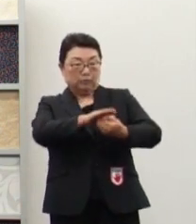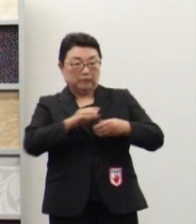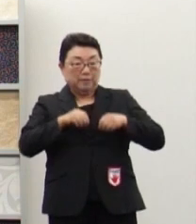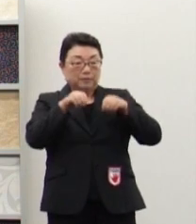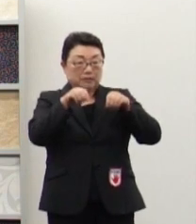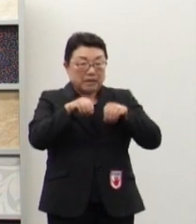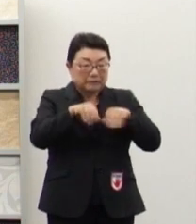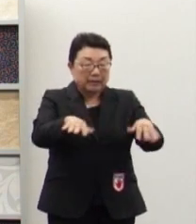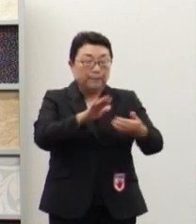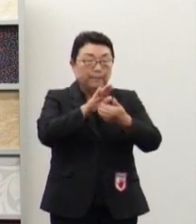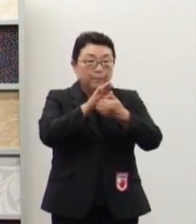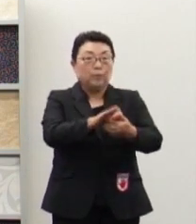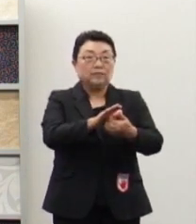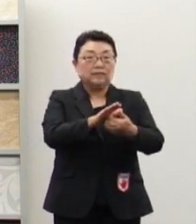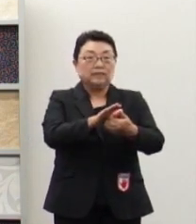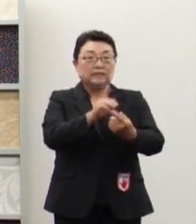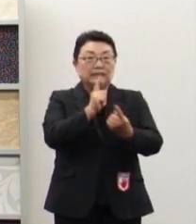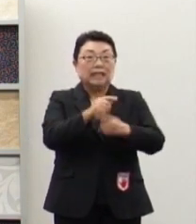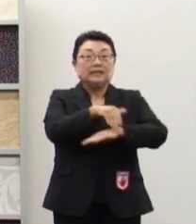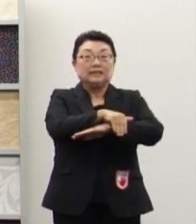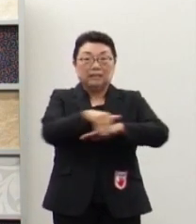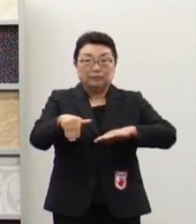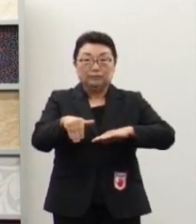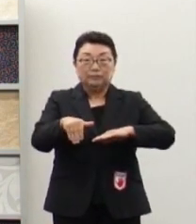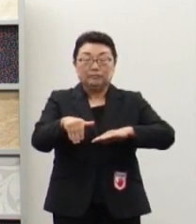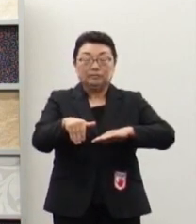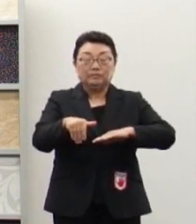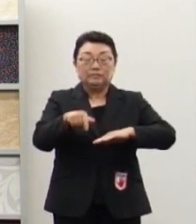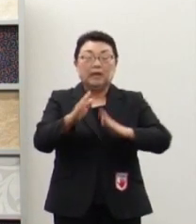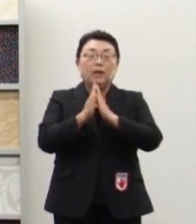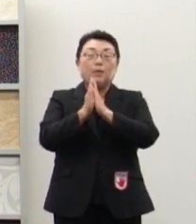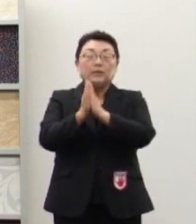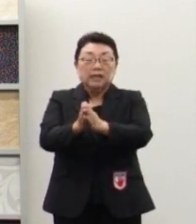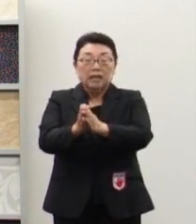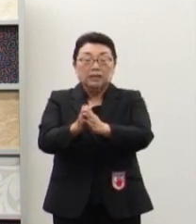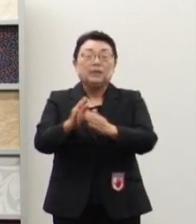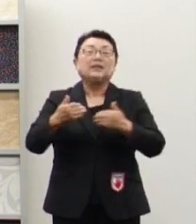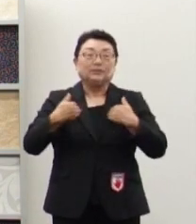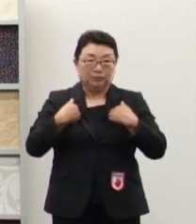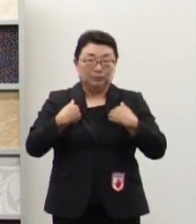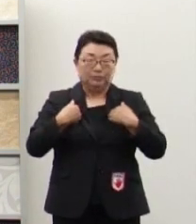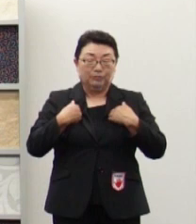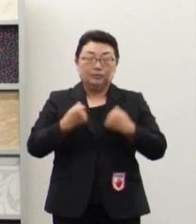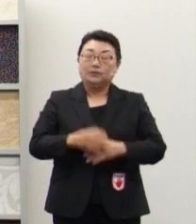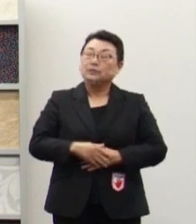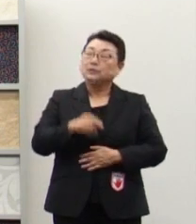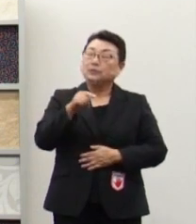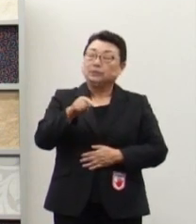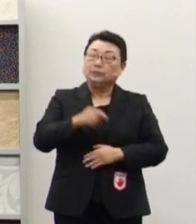なんていうんでしょう、そのお願いというものを合わせれば、